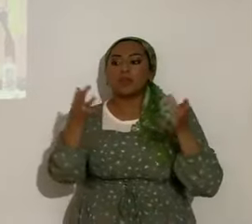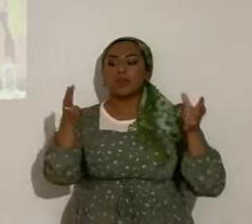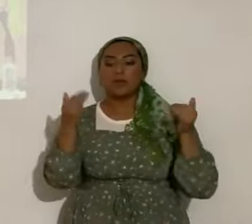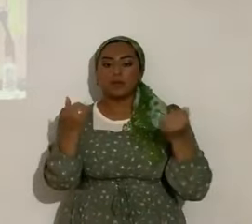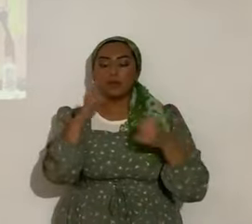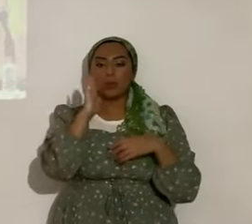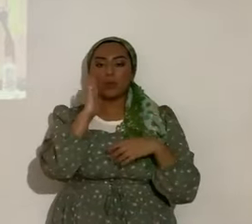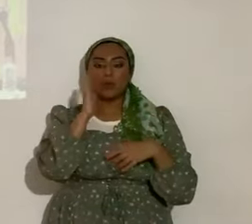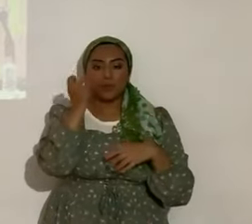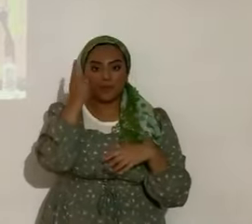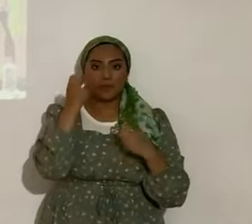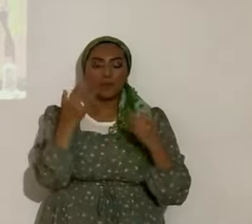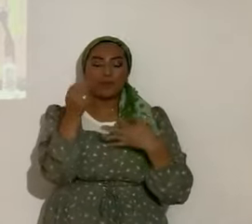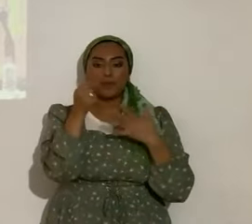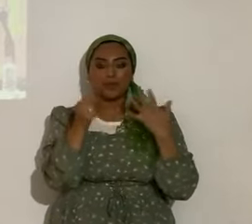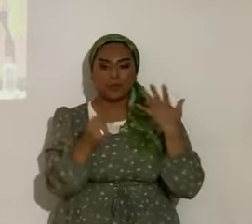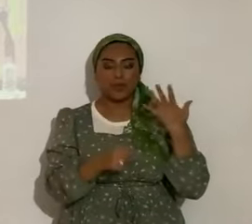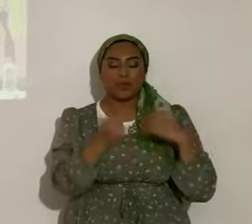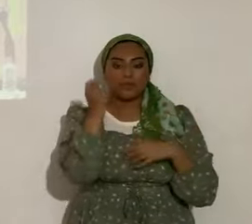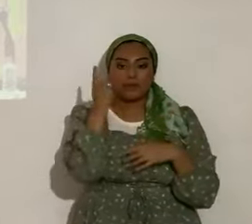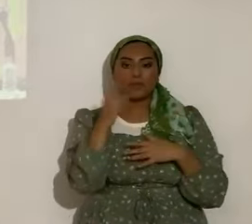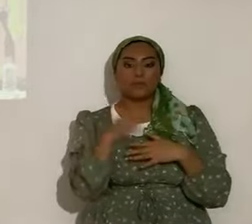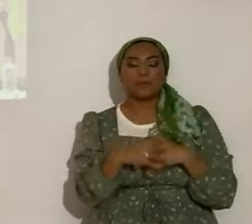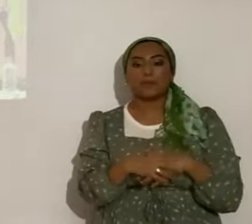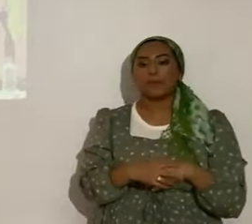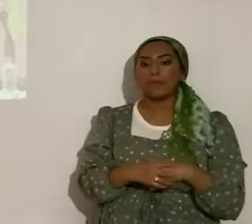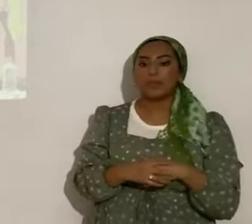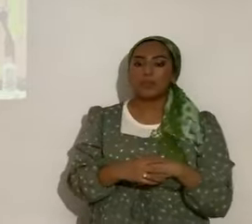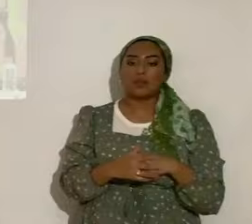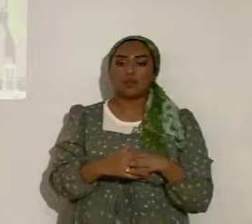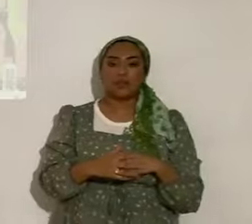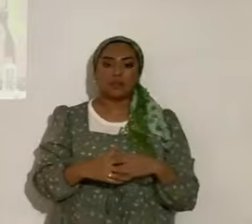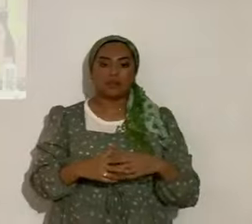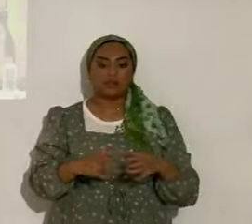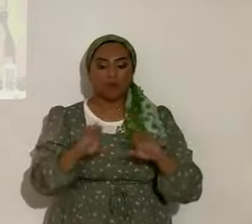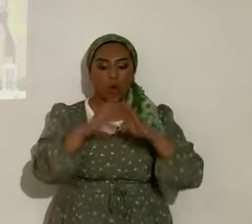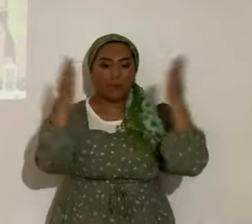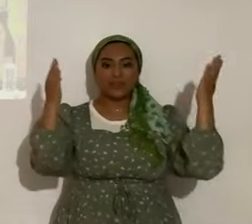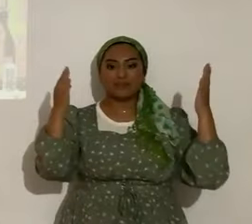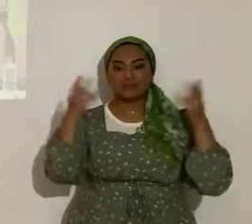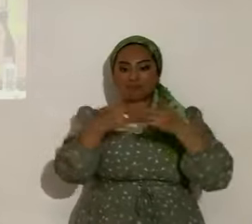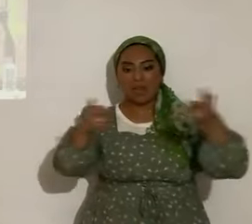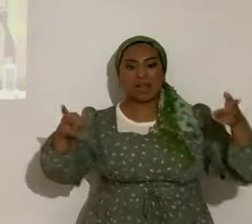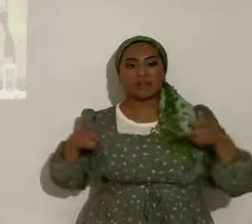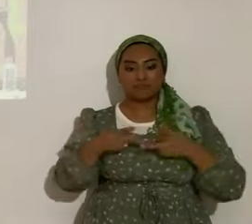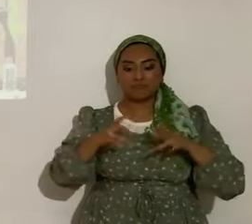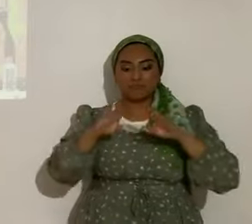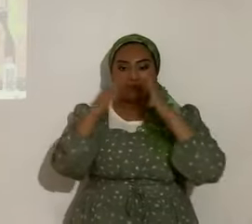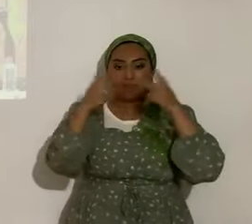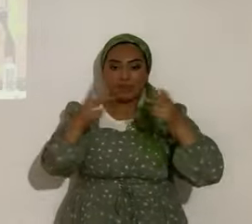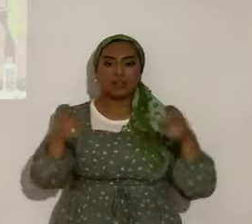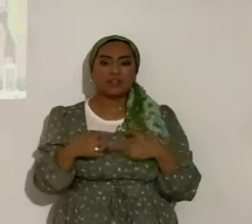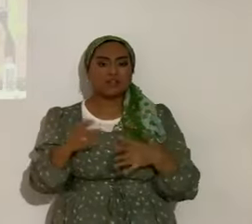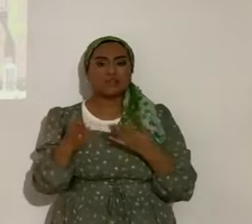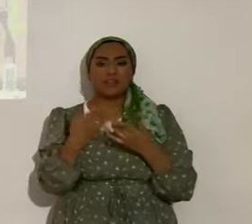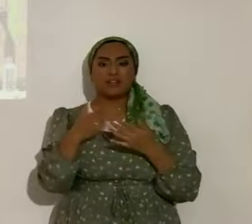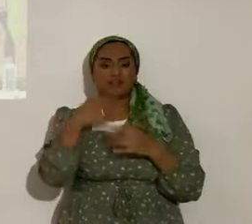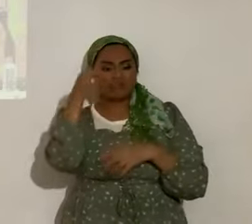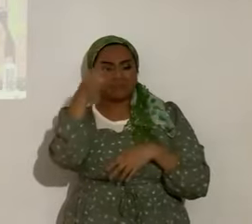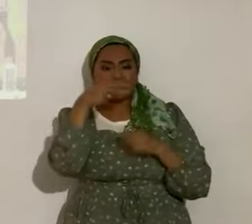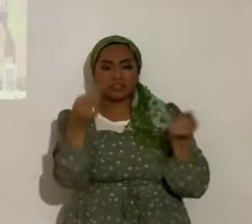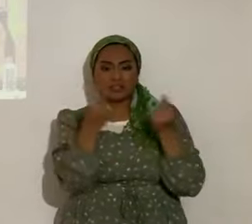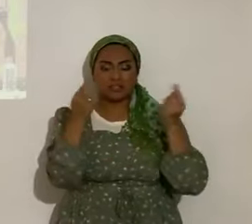ahorita van a entender varias ideas, vamos a entender varias ideas. A campo abierto, sí, es fácil derrotar al pecado, pero una